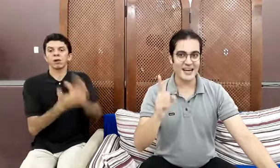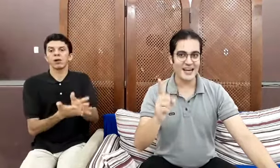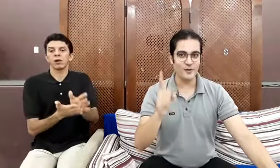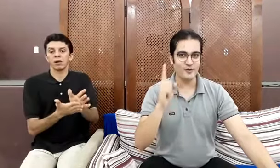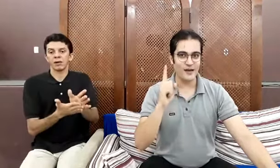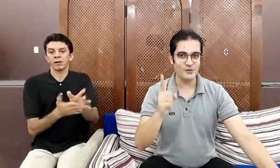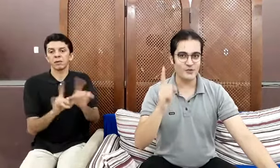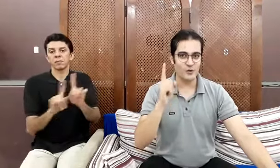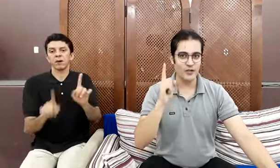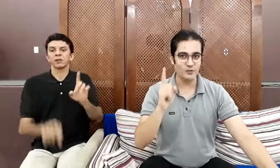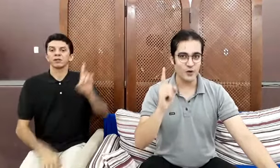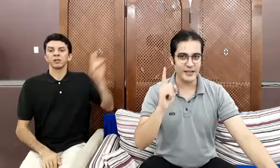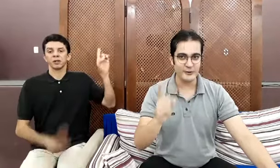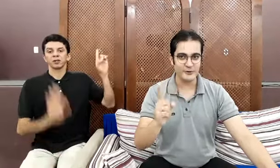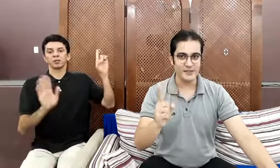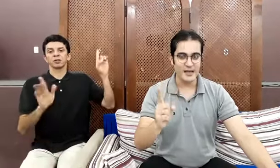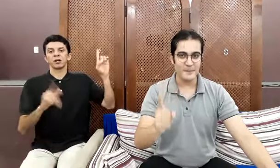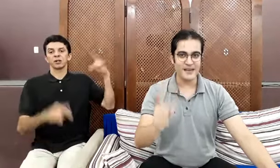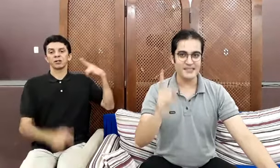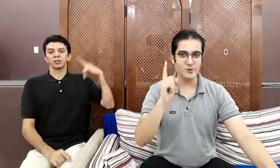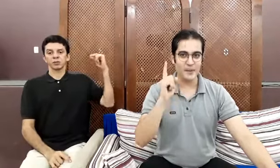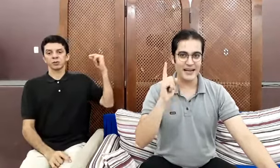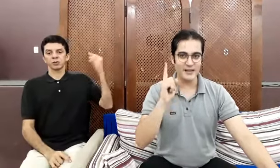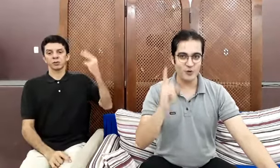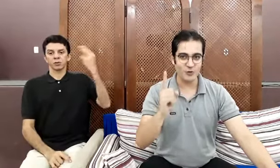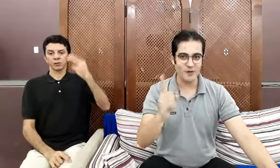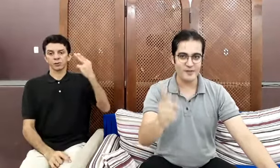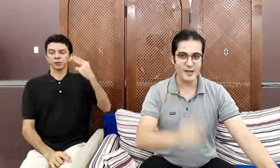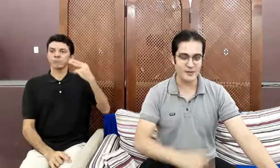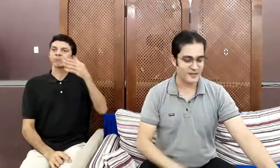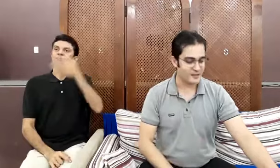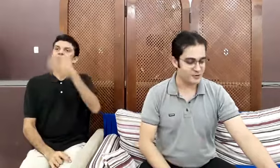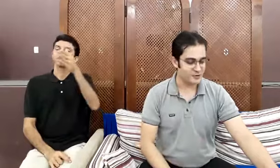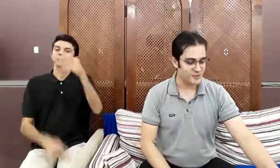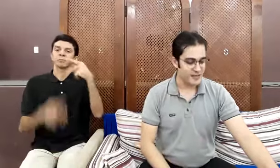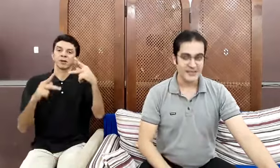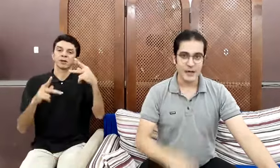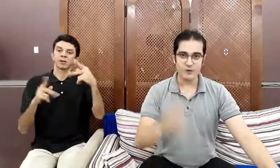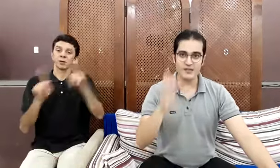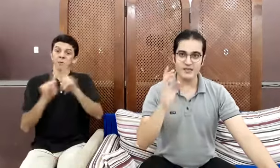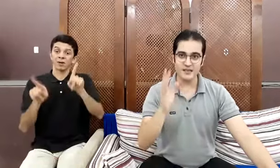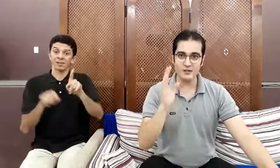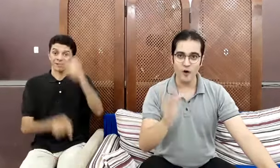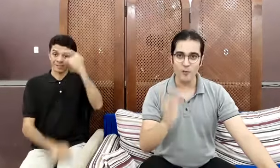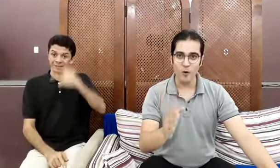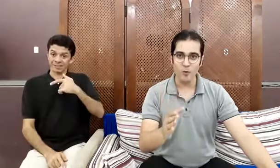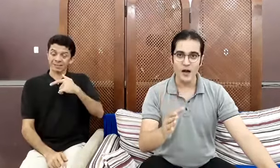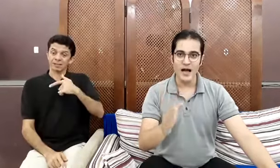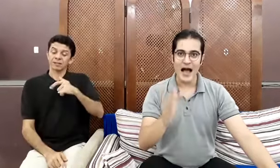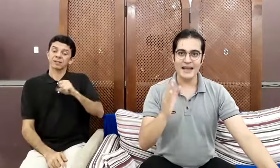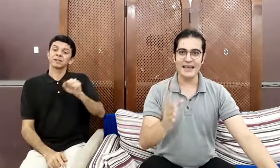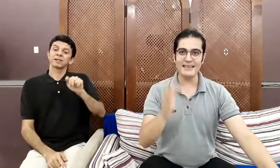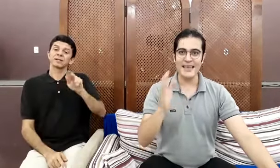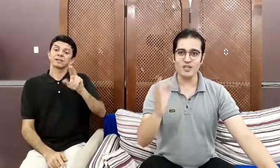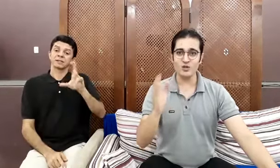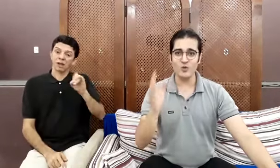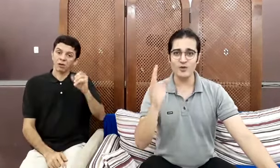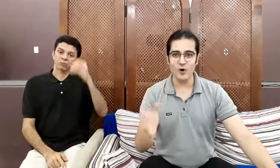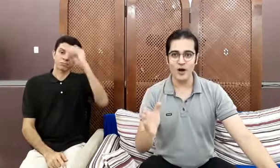já era um vaso escolhido por Deus para ser um pregador do Evangelho de Cristo. Deus transformou